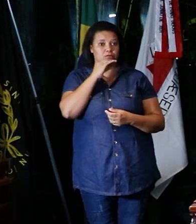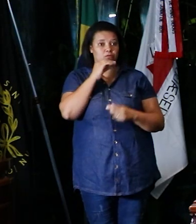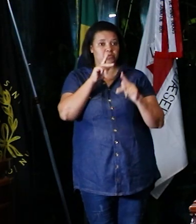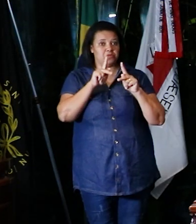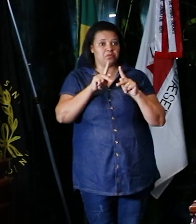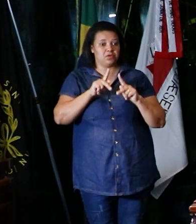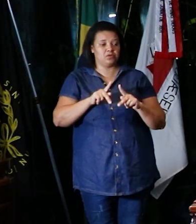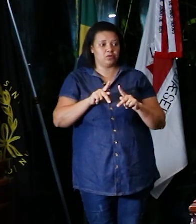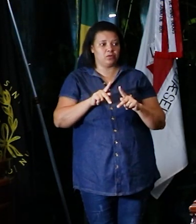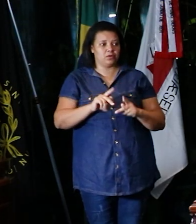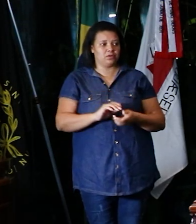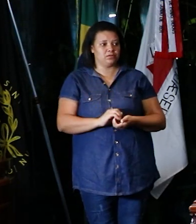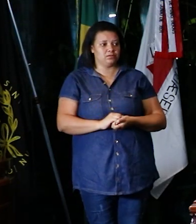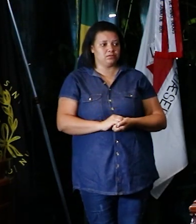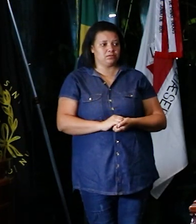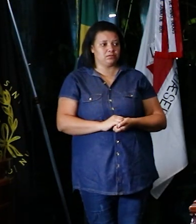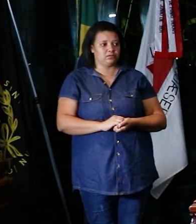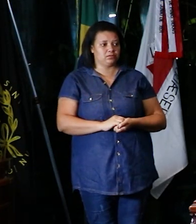quem perguntou aqui, né?